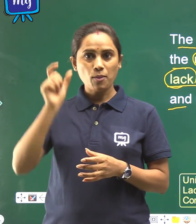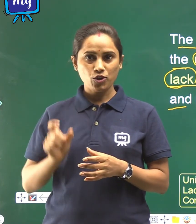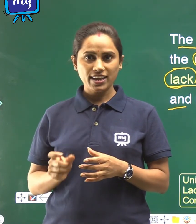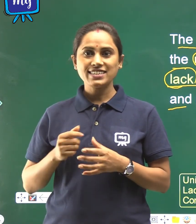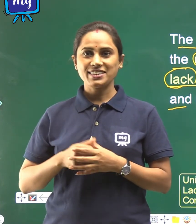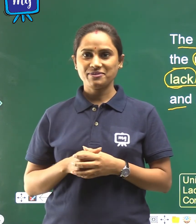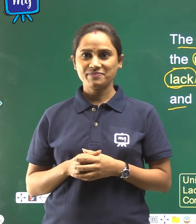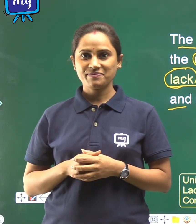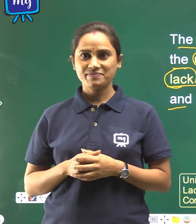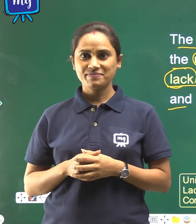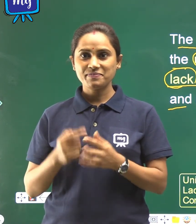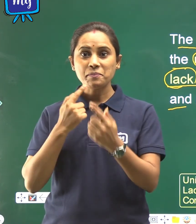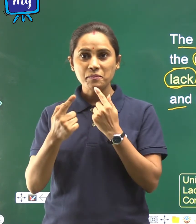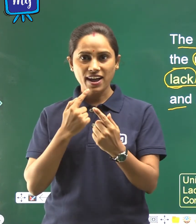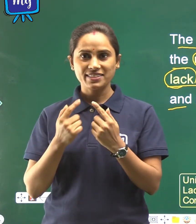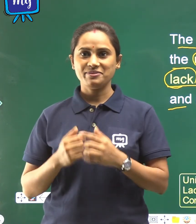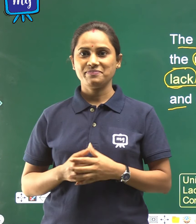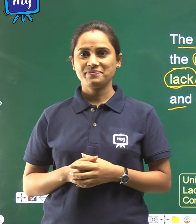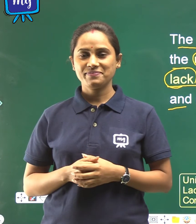communication, बात.